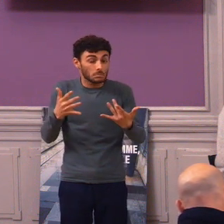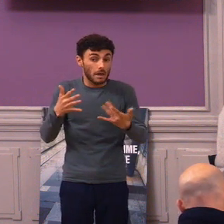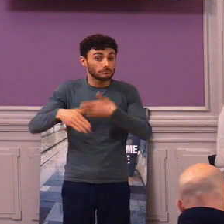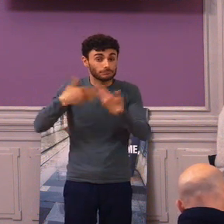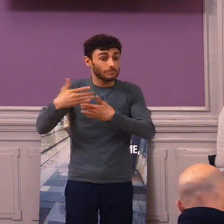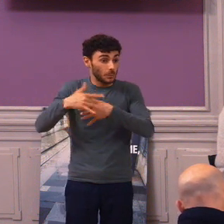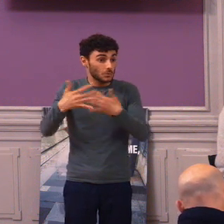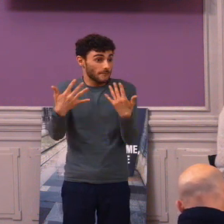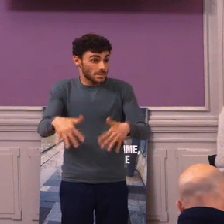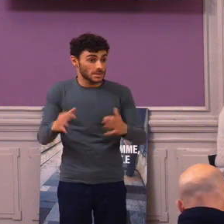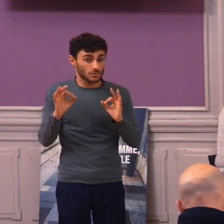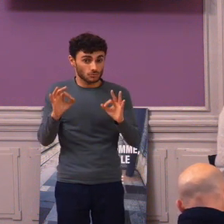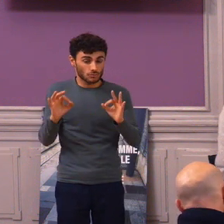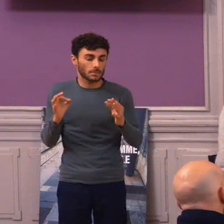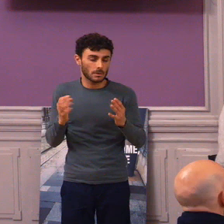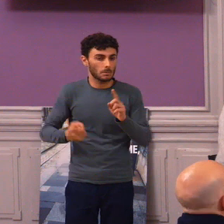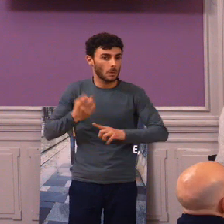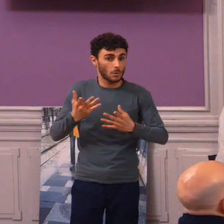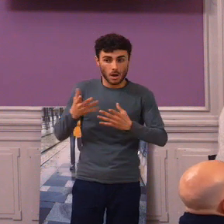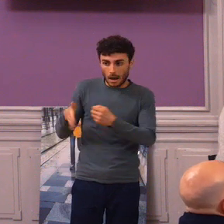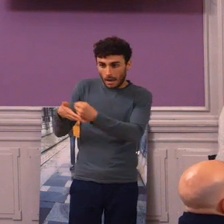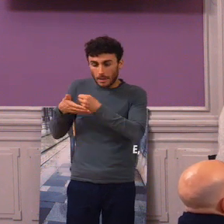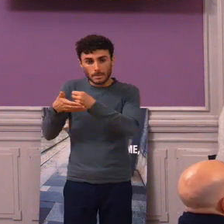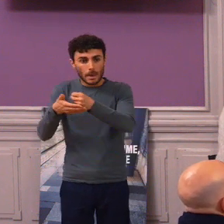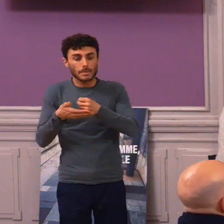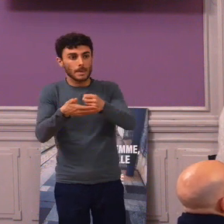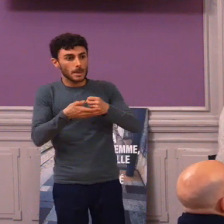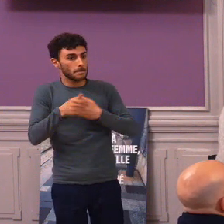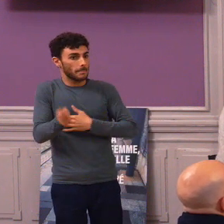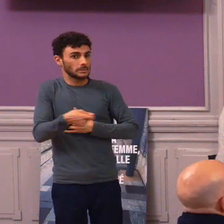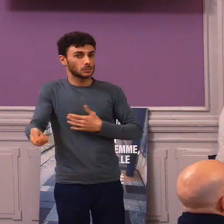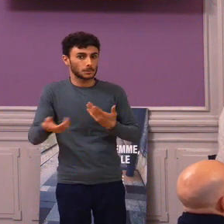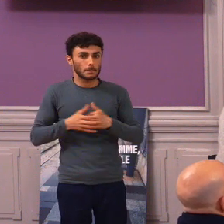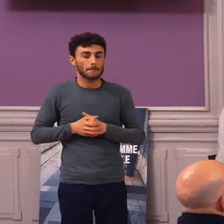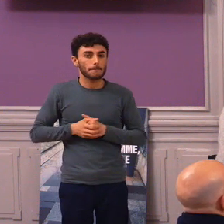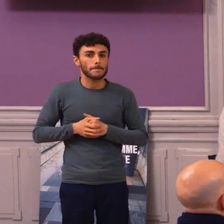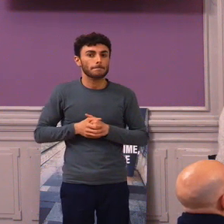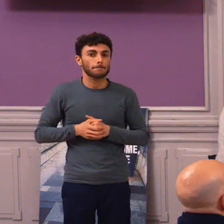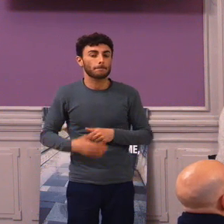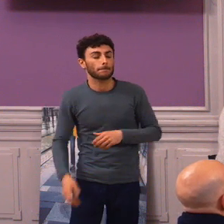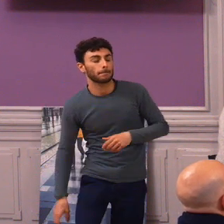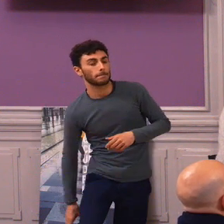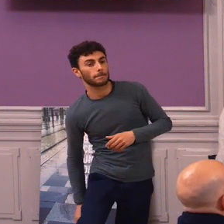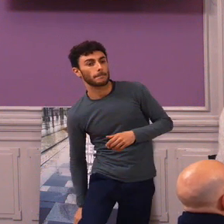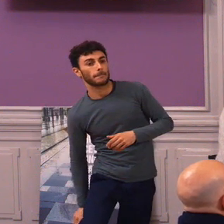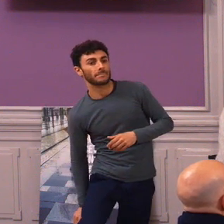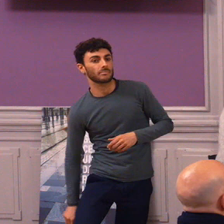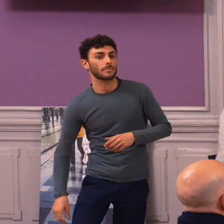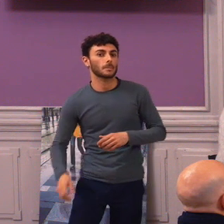sûr prendre appui sur et puis il y a sûrement plein d'autres choses que je dois apprendre continuer oui merci